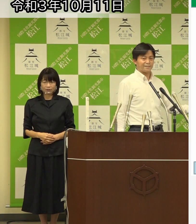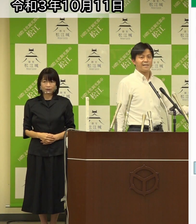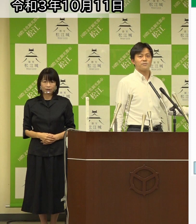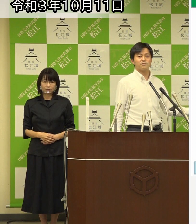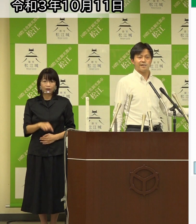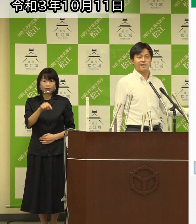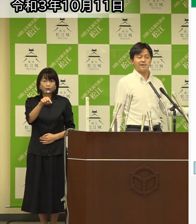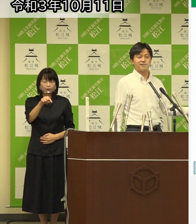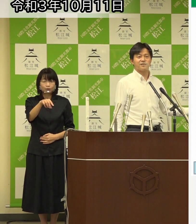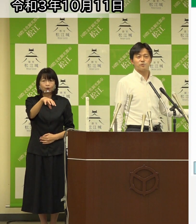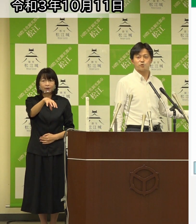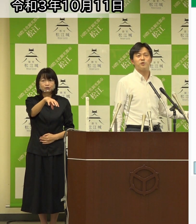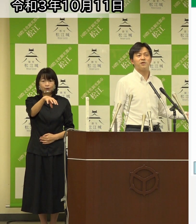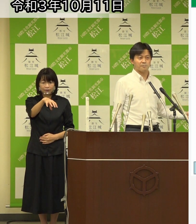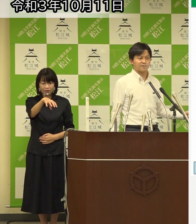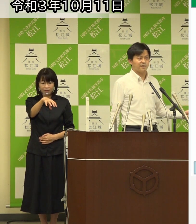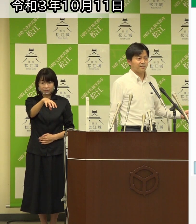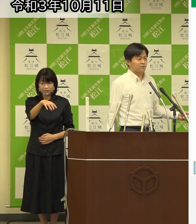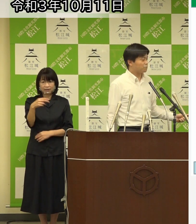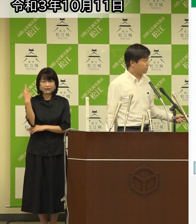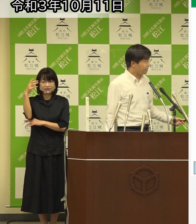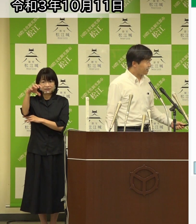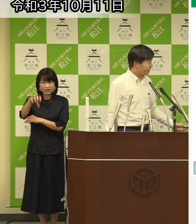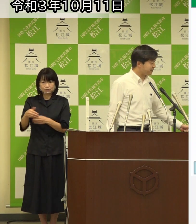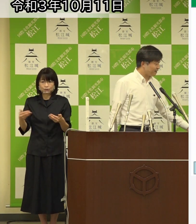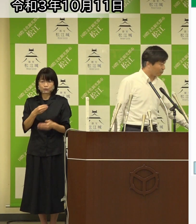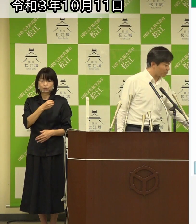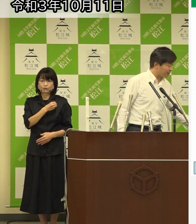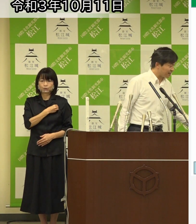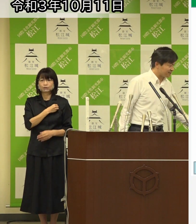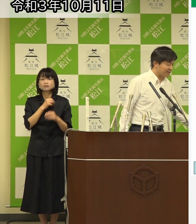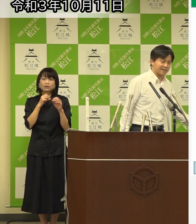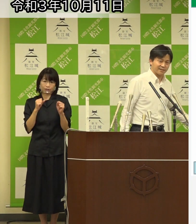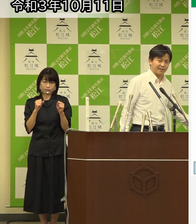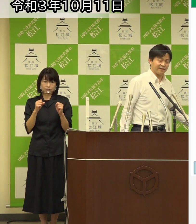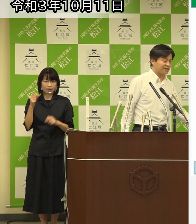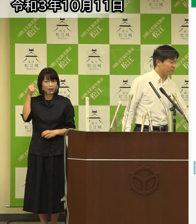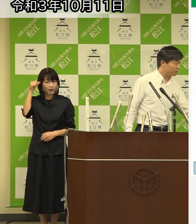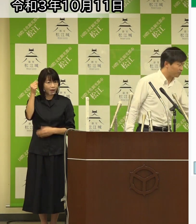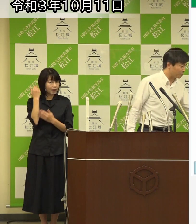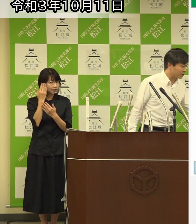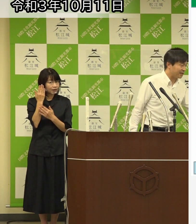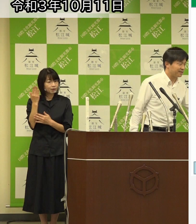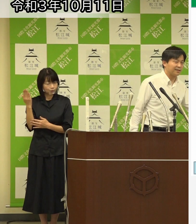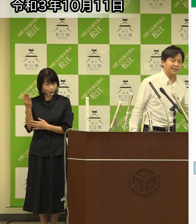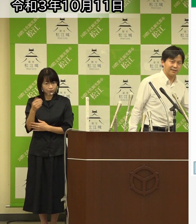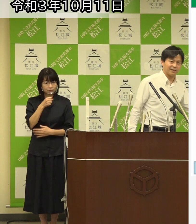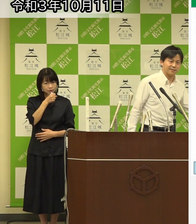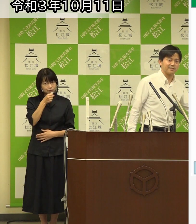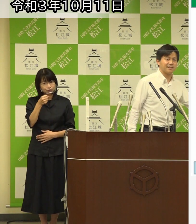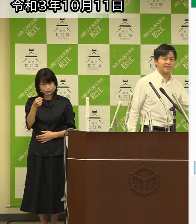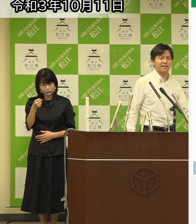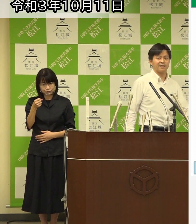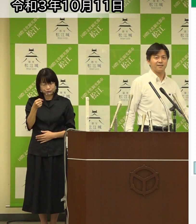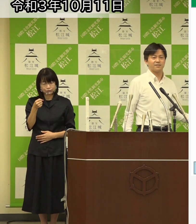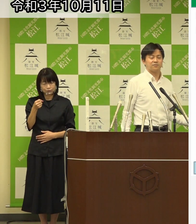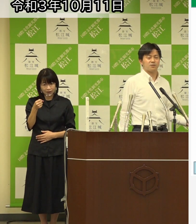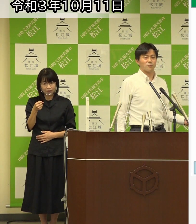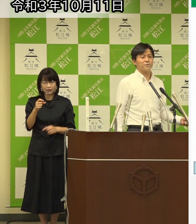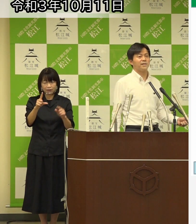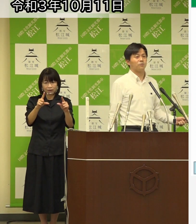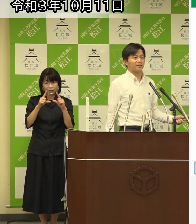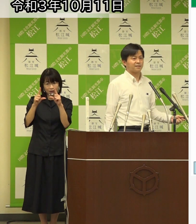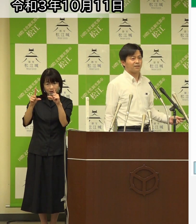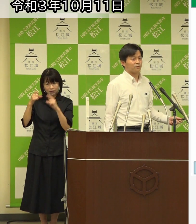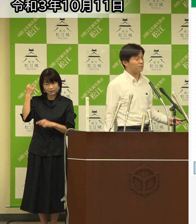その実験会場で、市役所の職員がおります。職員がアンケートをお願いしたりですね、インタビューにお答えいただいて、実際使い勝手につい